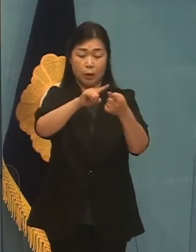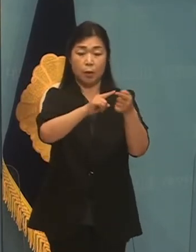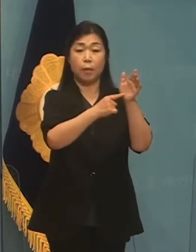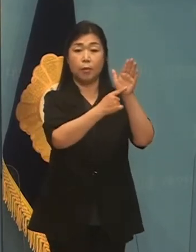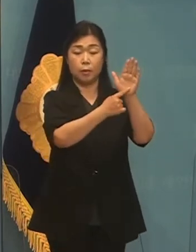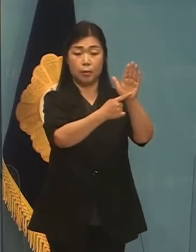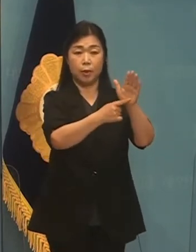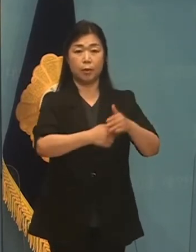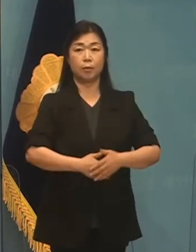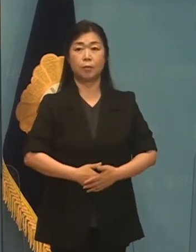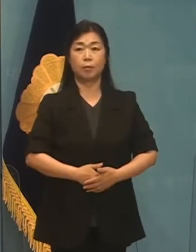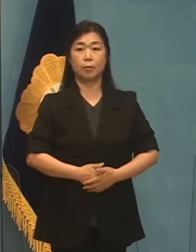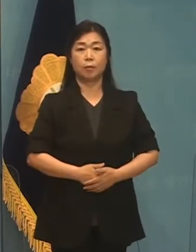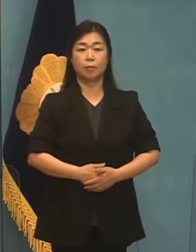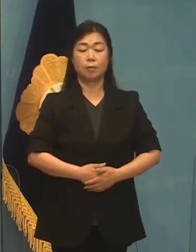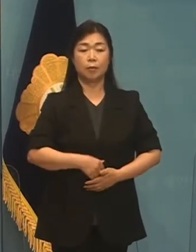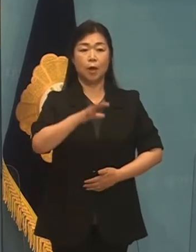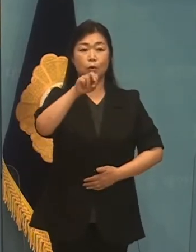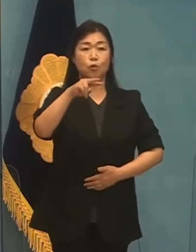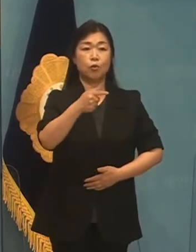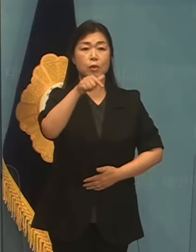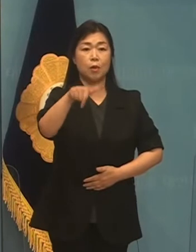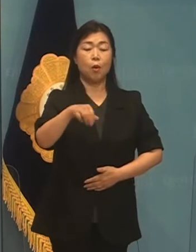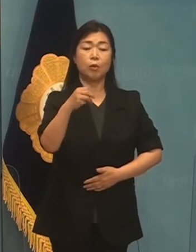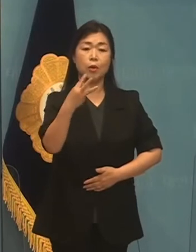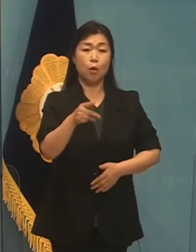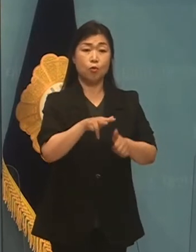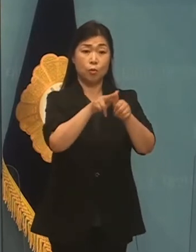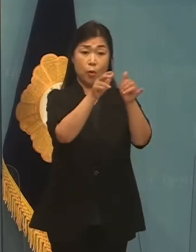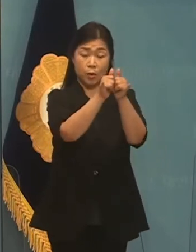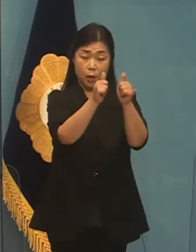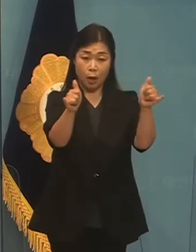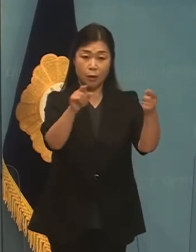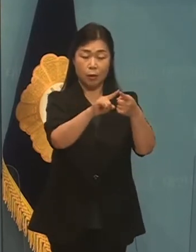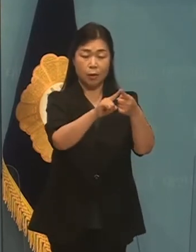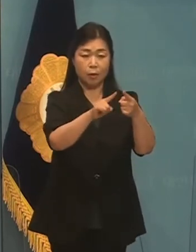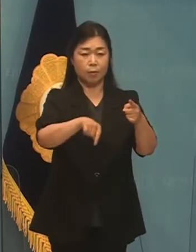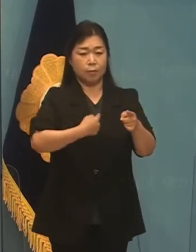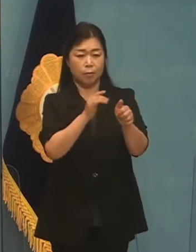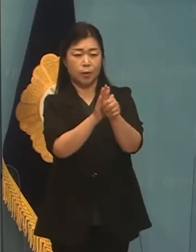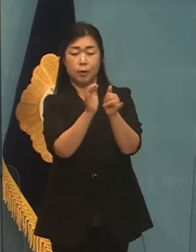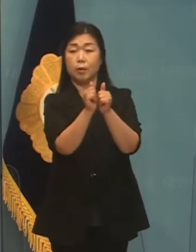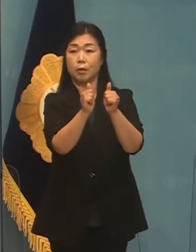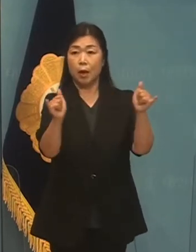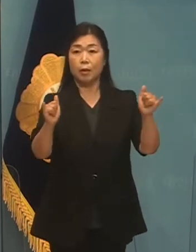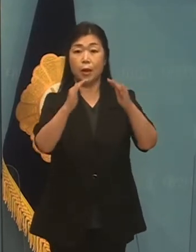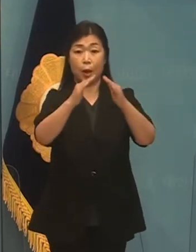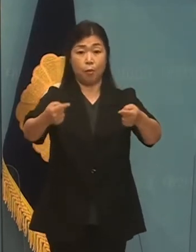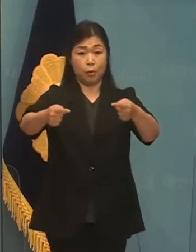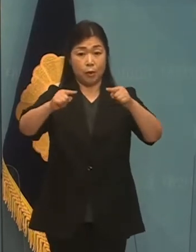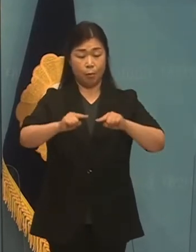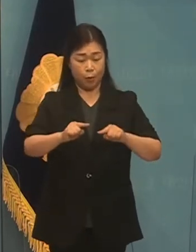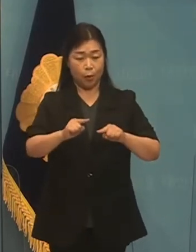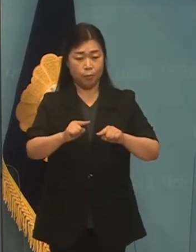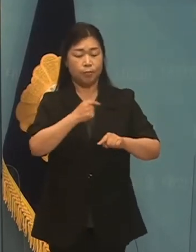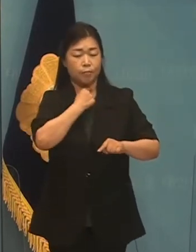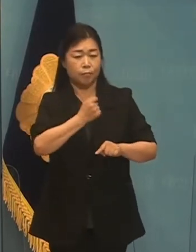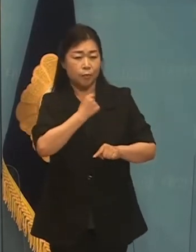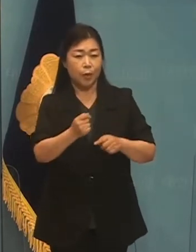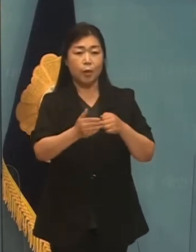발표해드리겠습니다. 먼저 윤석열 예비후보에 대한 자발적 지지자들의 캠프 참여 열망을 만들기